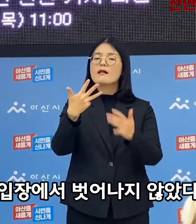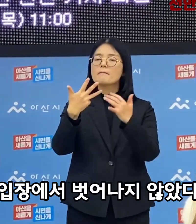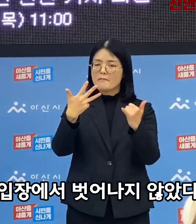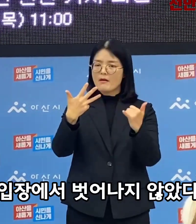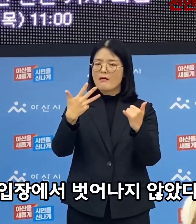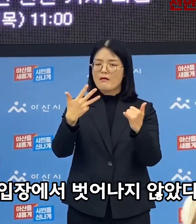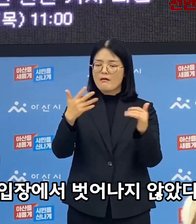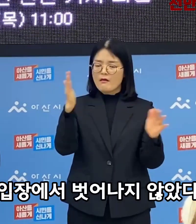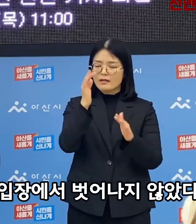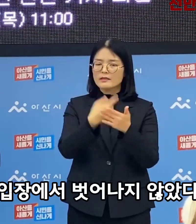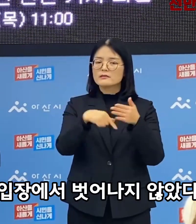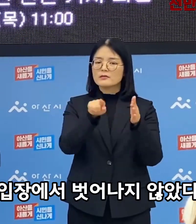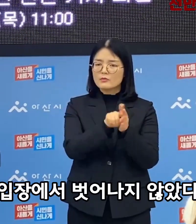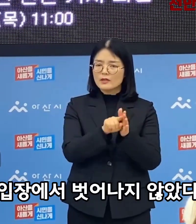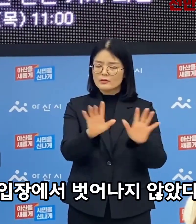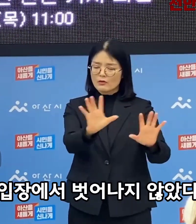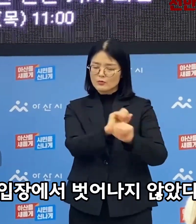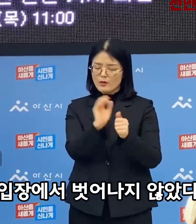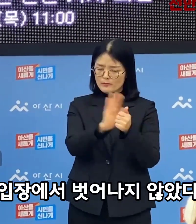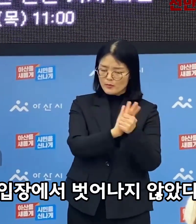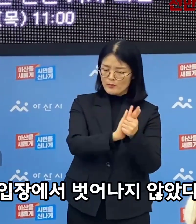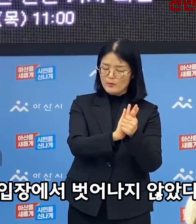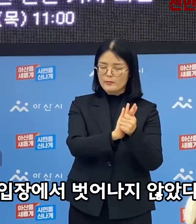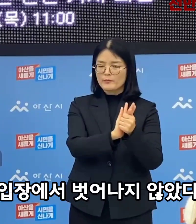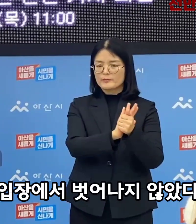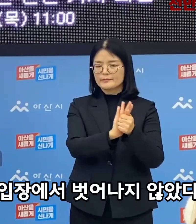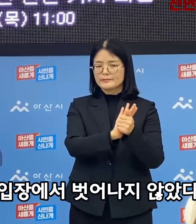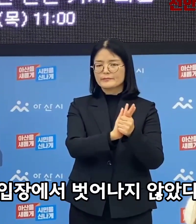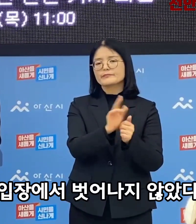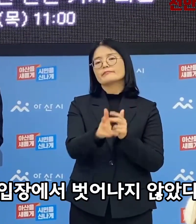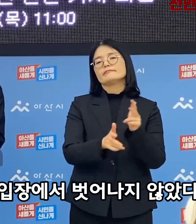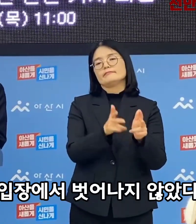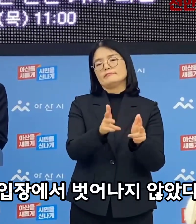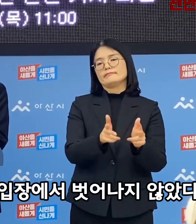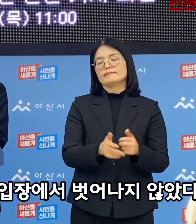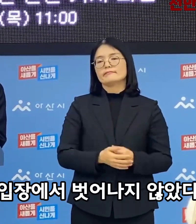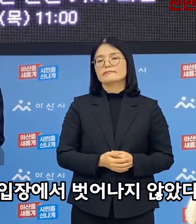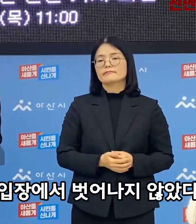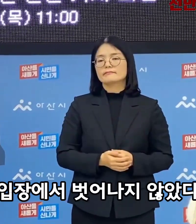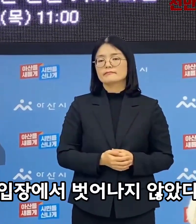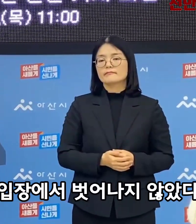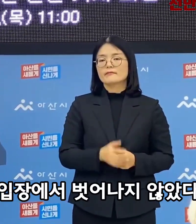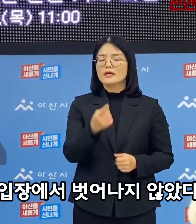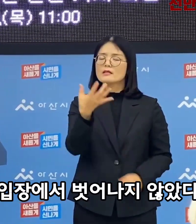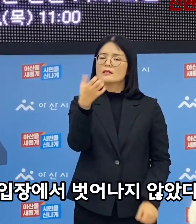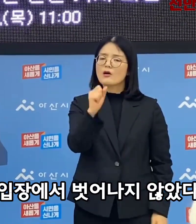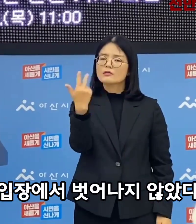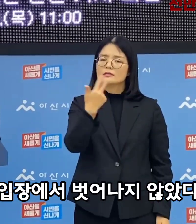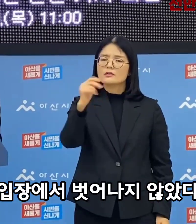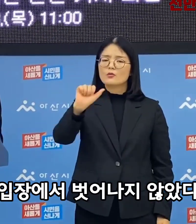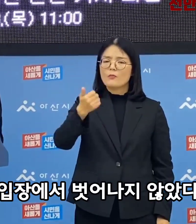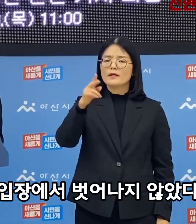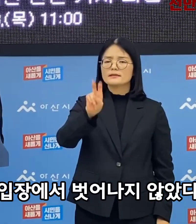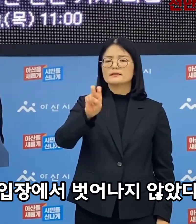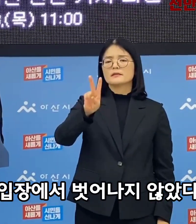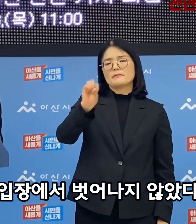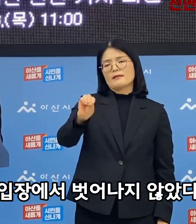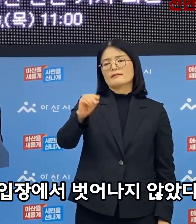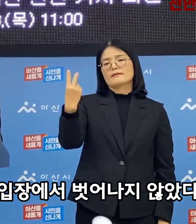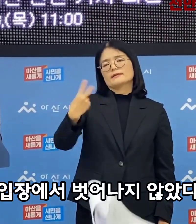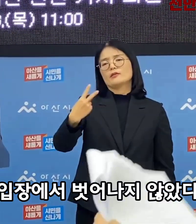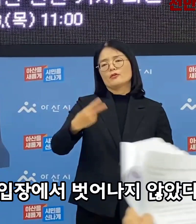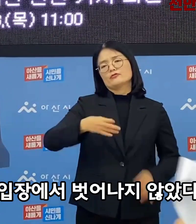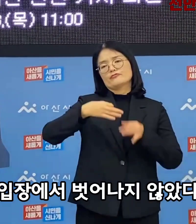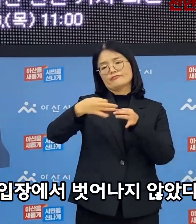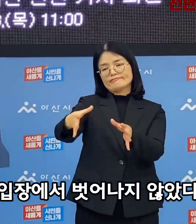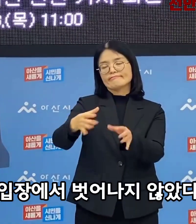위해 종합 돌봄 서비스를 제공하는 사업입니다. 무려 1억 7,522만